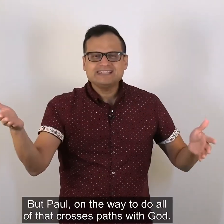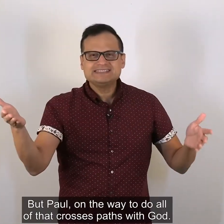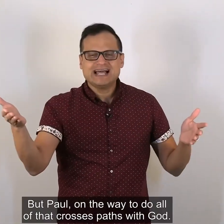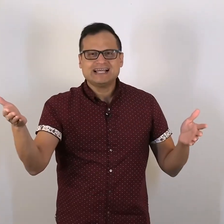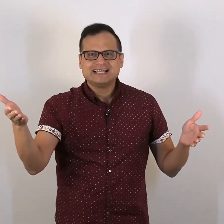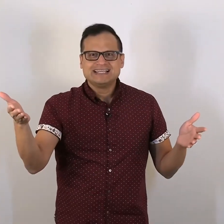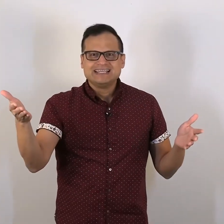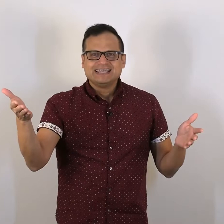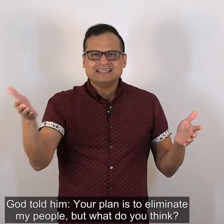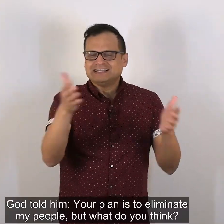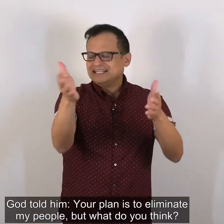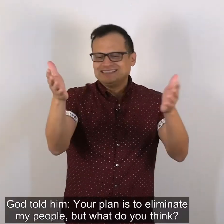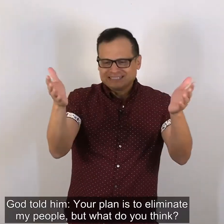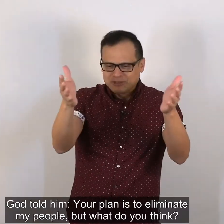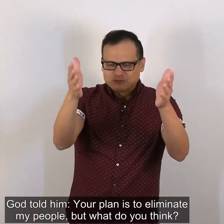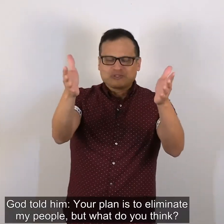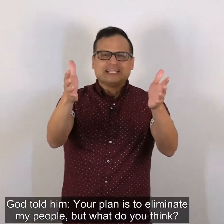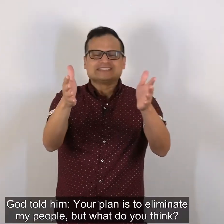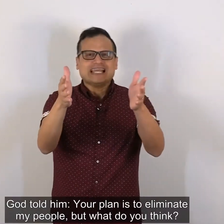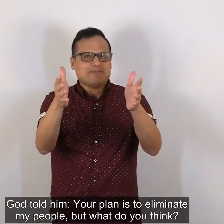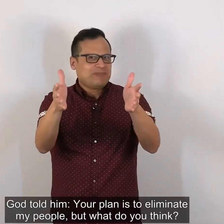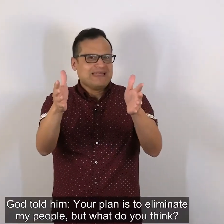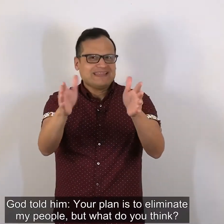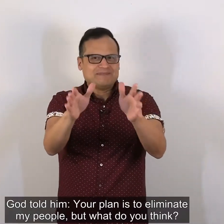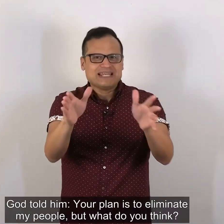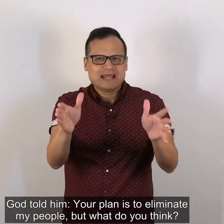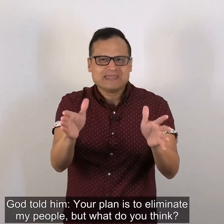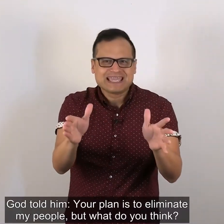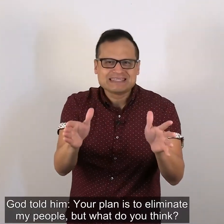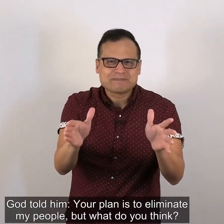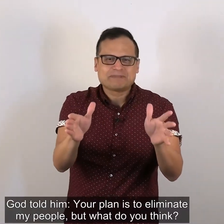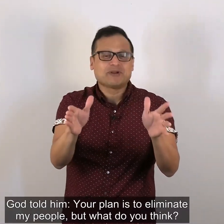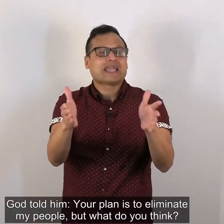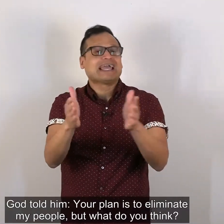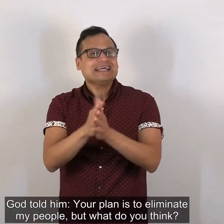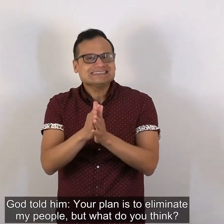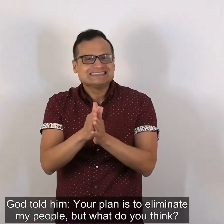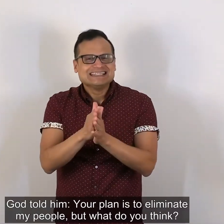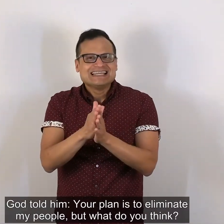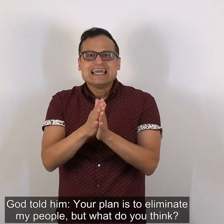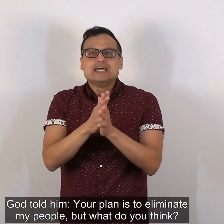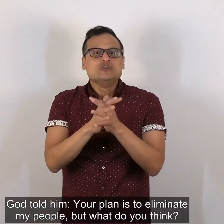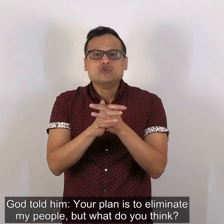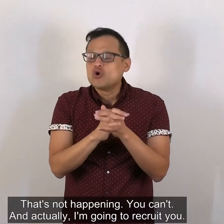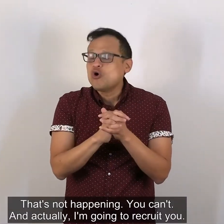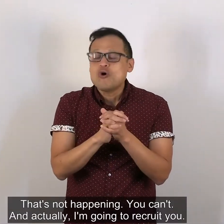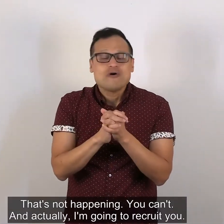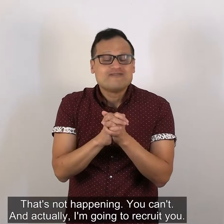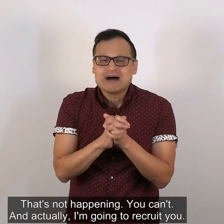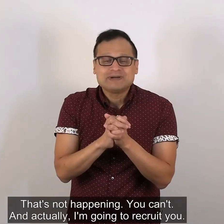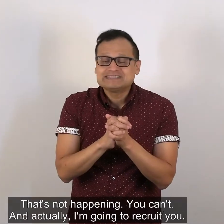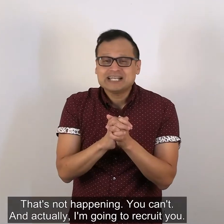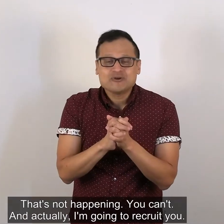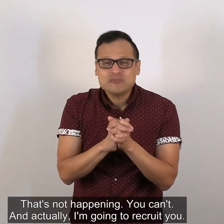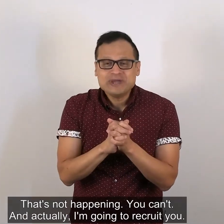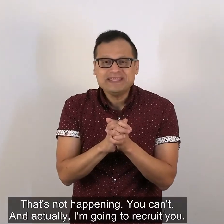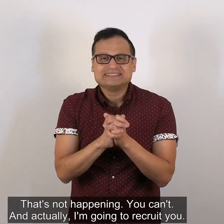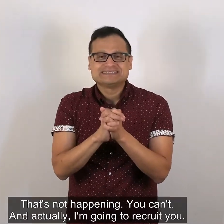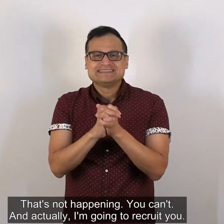atraviesa. Y le dice, bueno, tú tienes el plan de eliminar a mi gente, pero ¿qué crees? No va a pasar, no puedes. Es